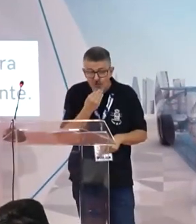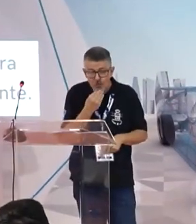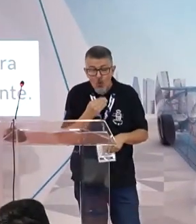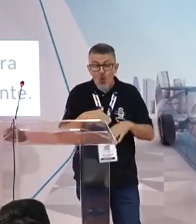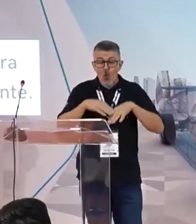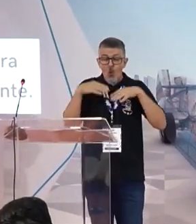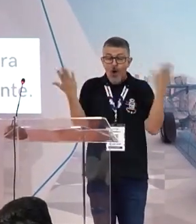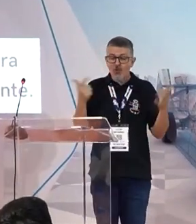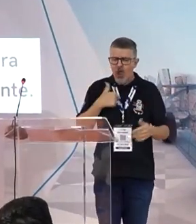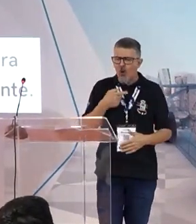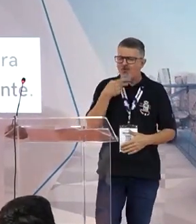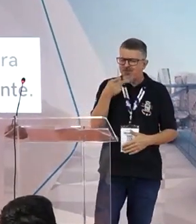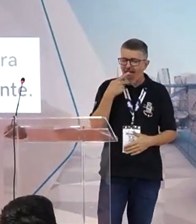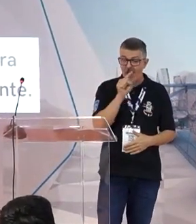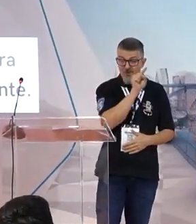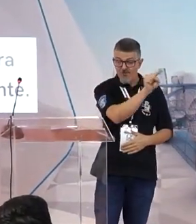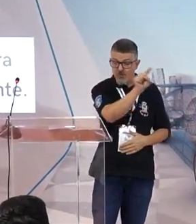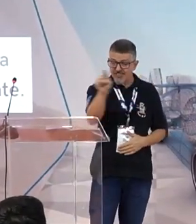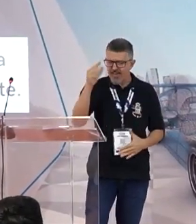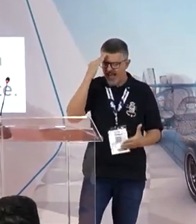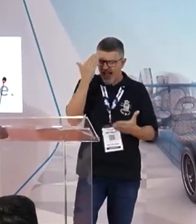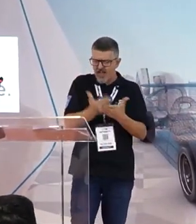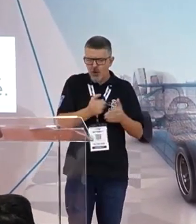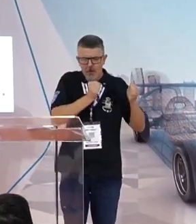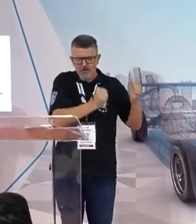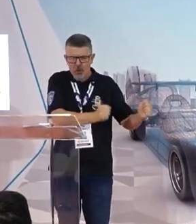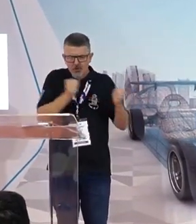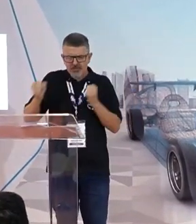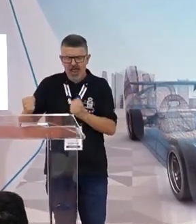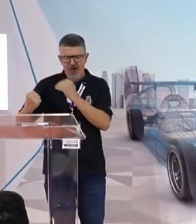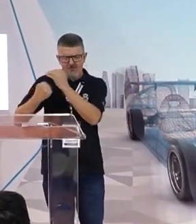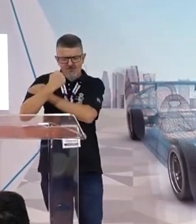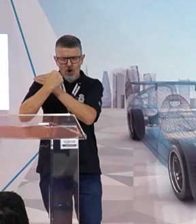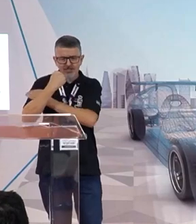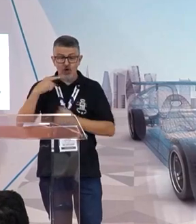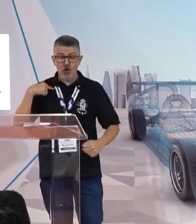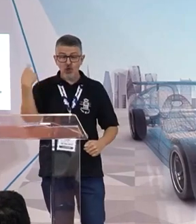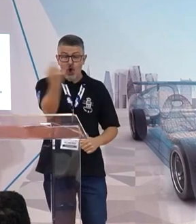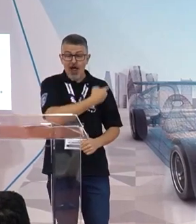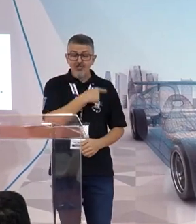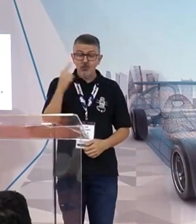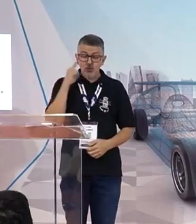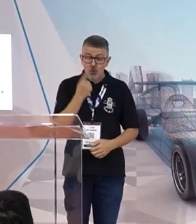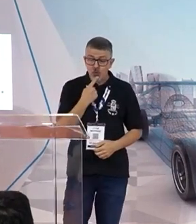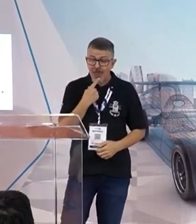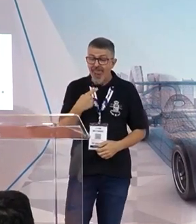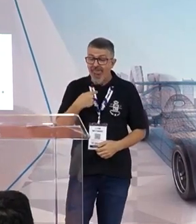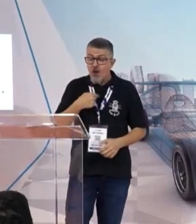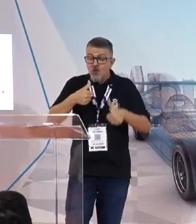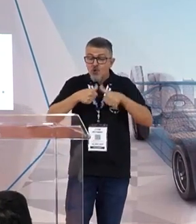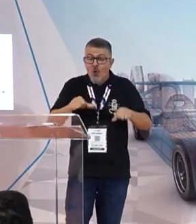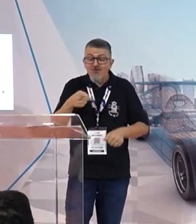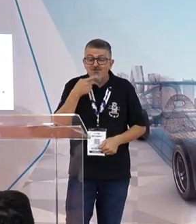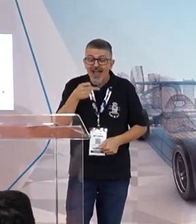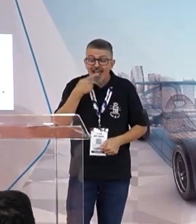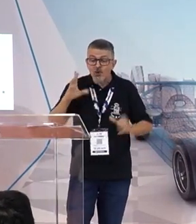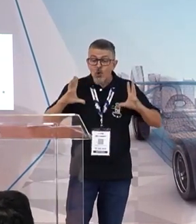Ela parece óbvia, né, mas ela não é óbvia. Vocês, quando eu falo, vocês acreditaram no potencial dos nós